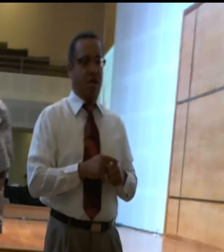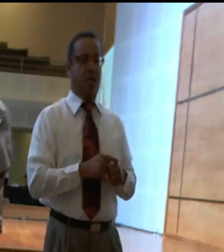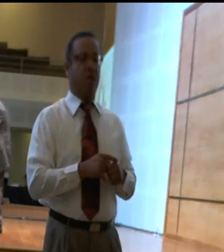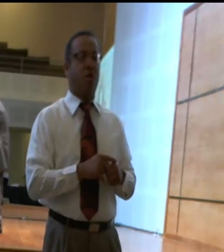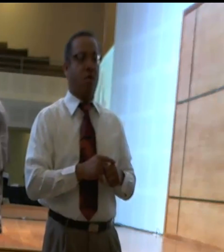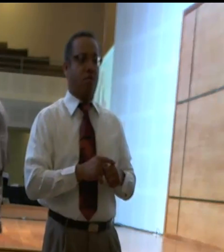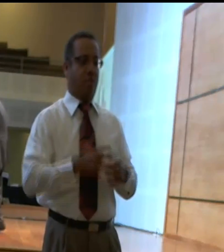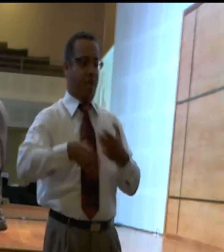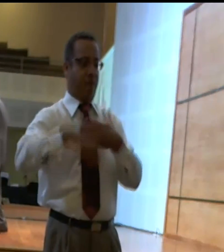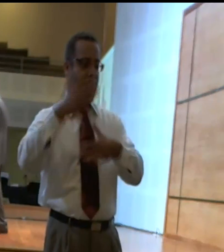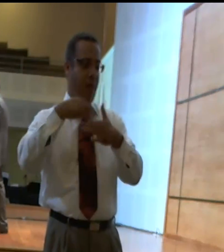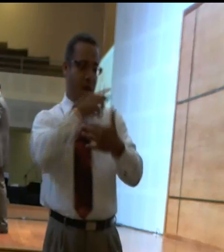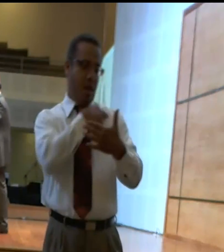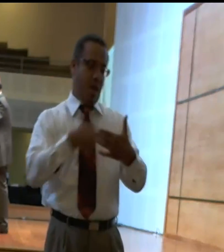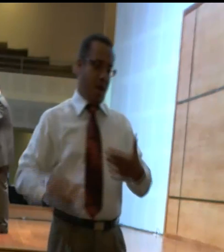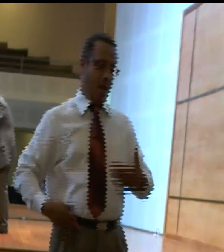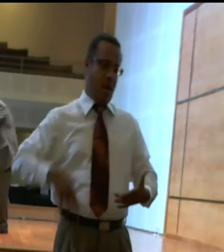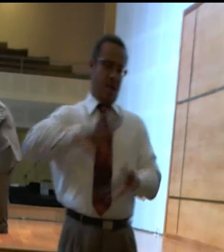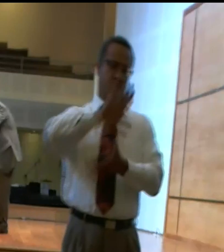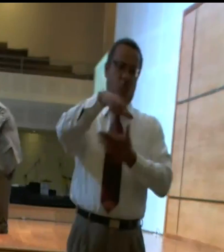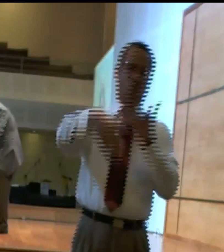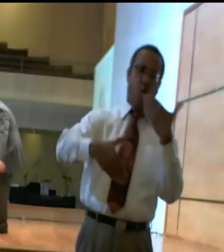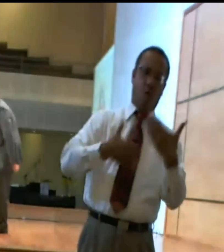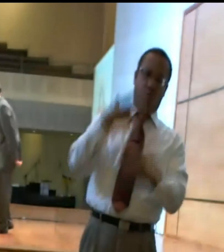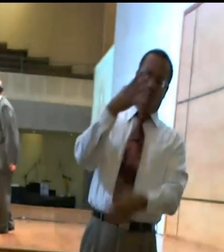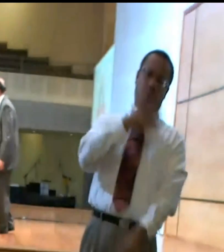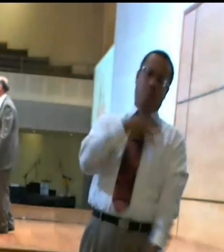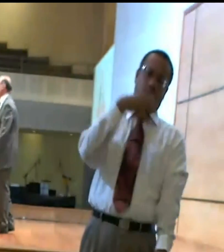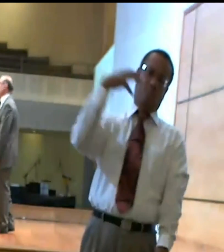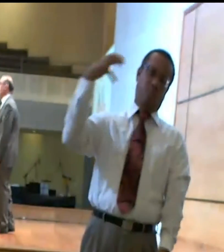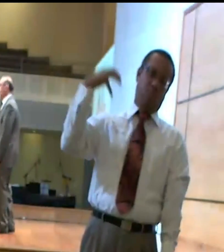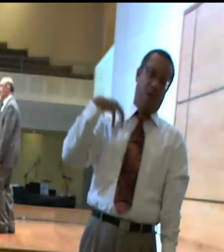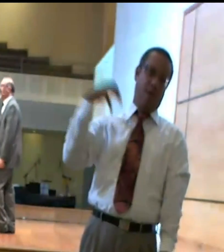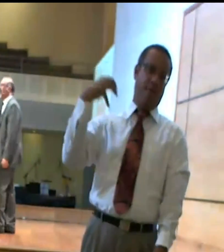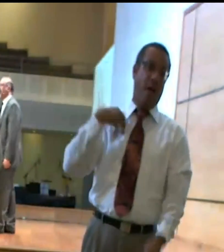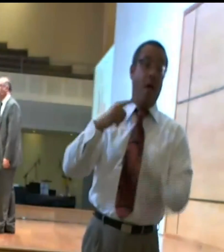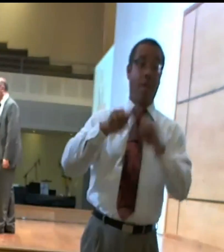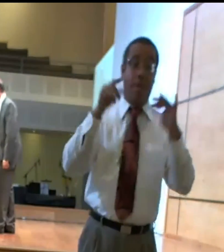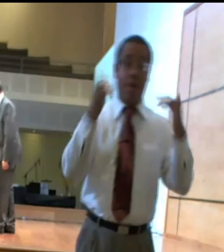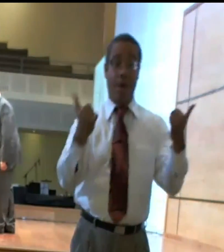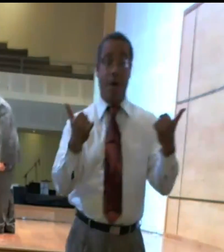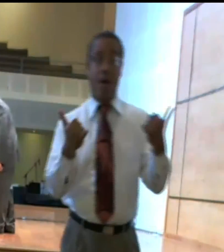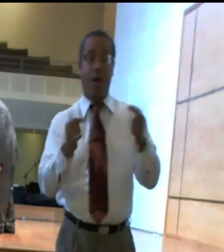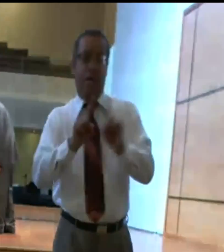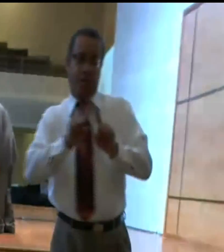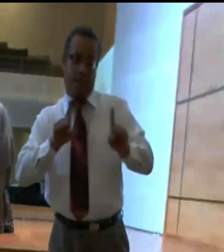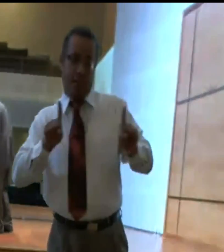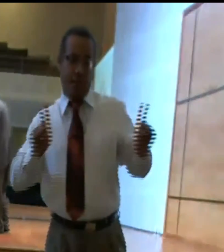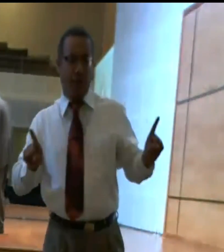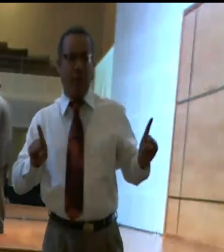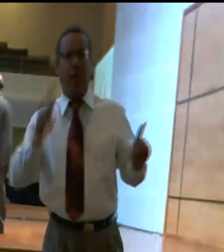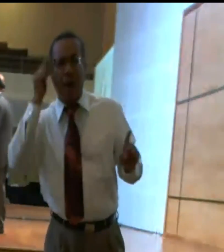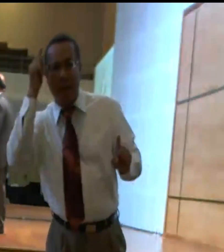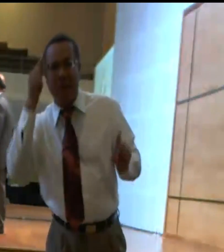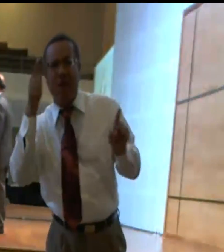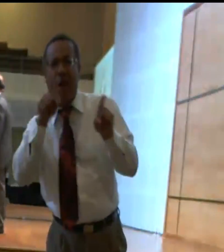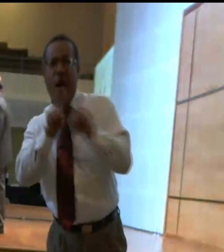democracia representativa. ¿Cómo deben comportarse los creyentes en una situación así?